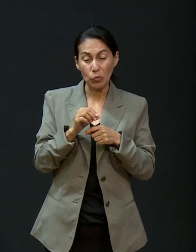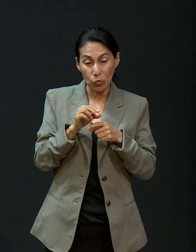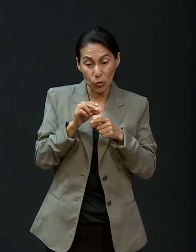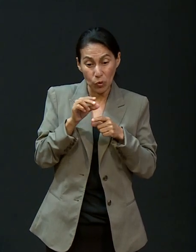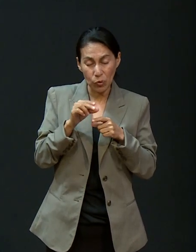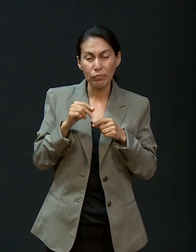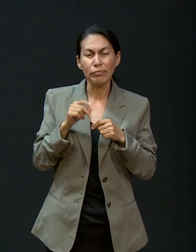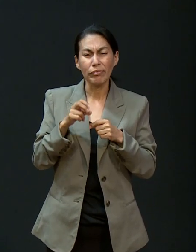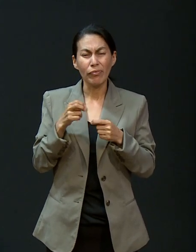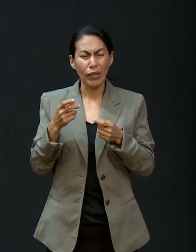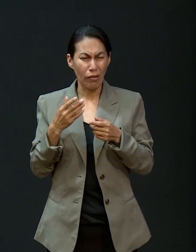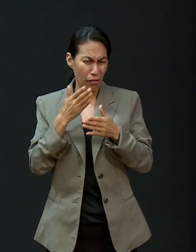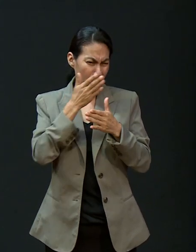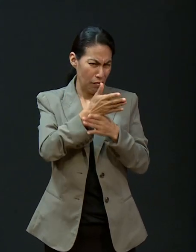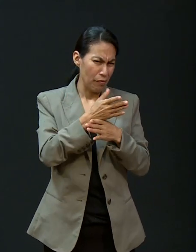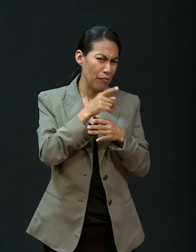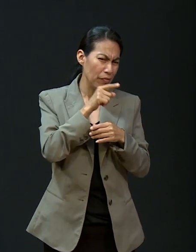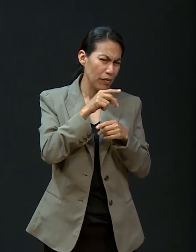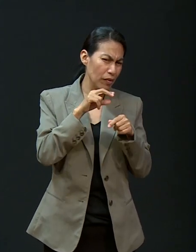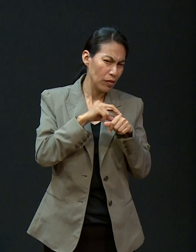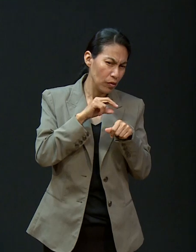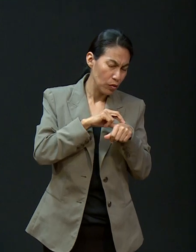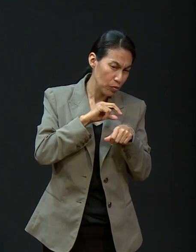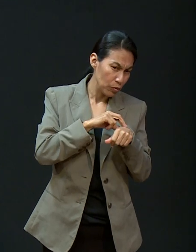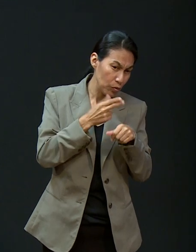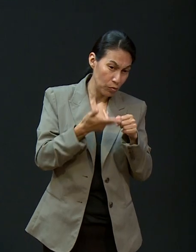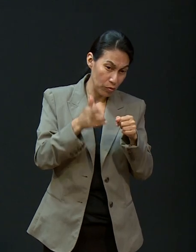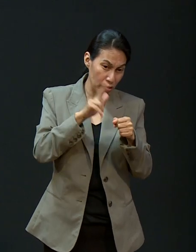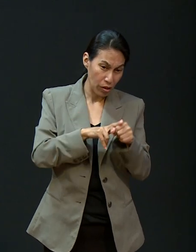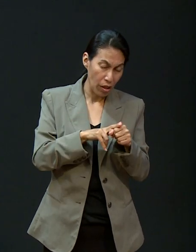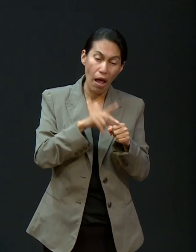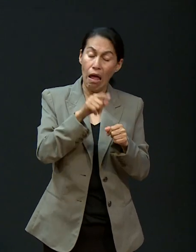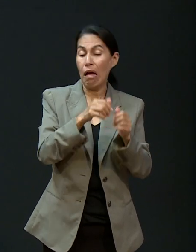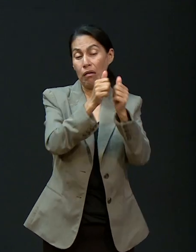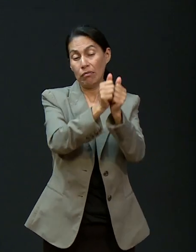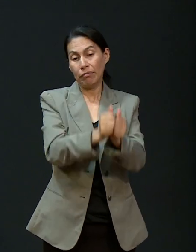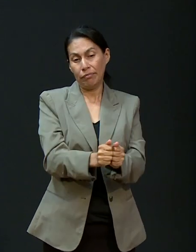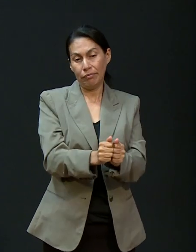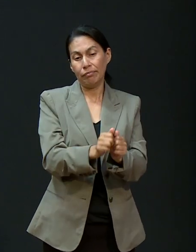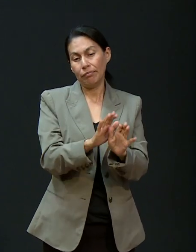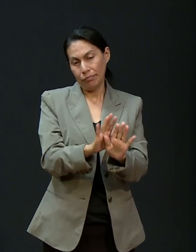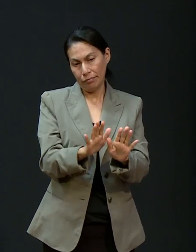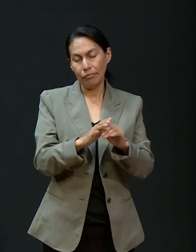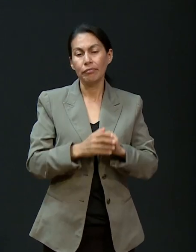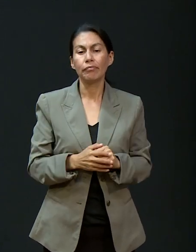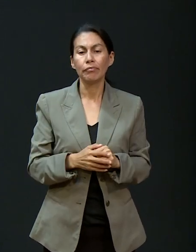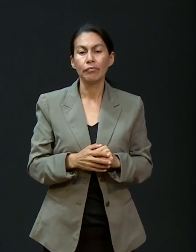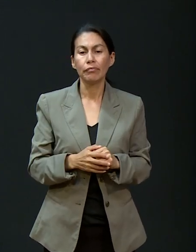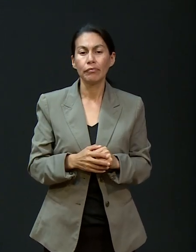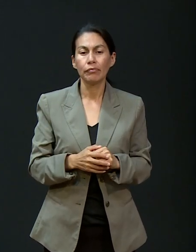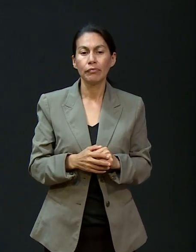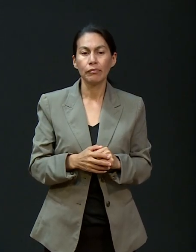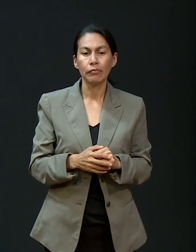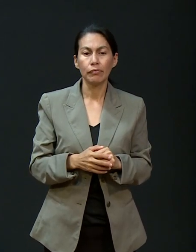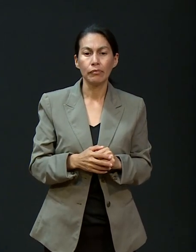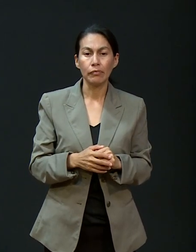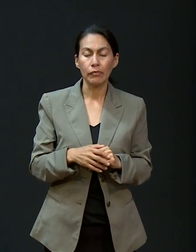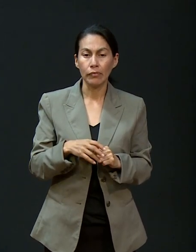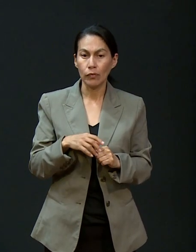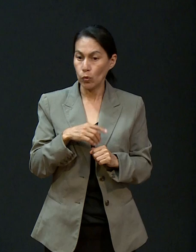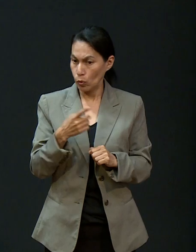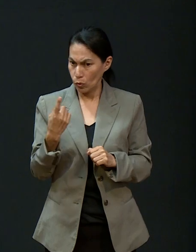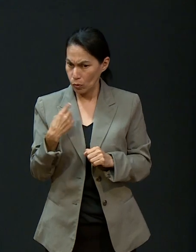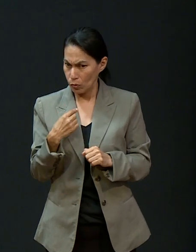al hospital y ya allá en la triaje, ya me pasaron y dijeron, no, él tiene que se quedar y entrar con antibiótico